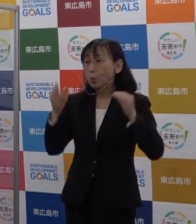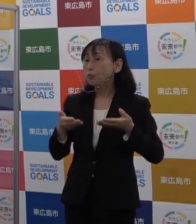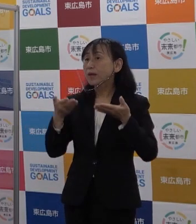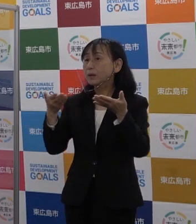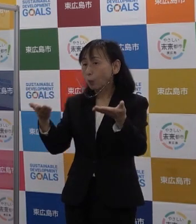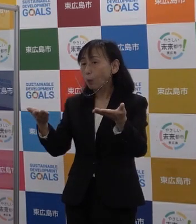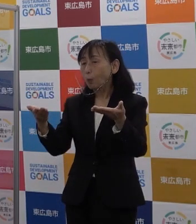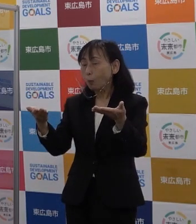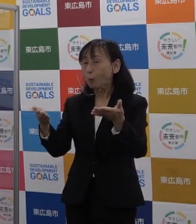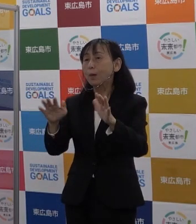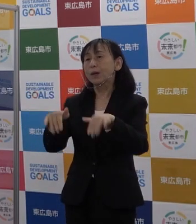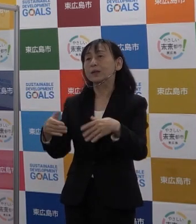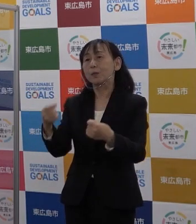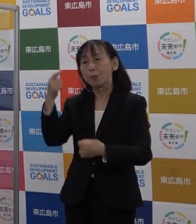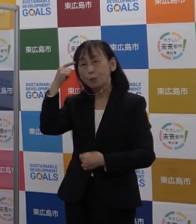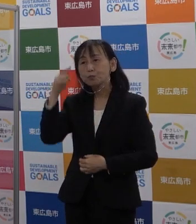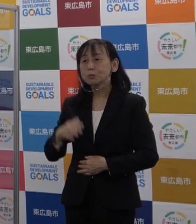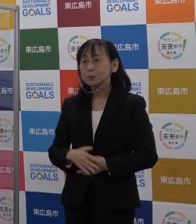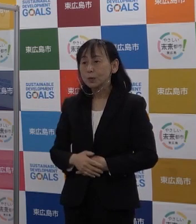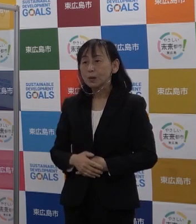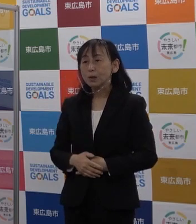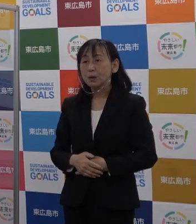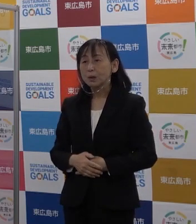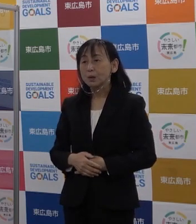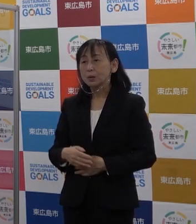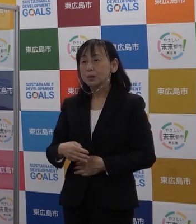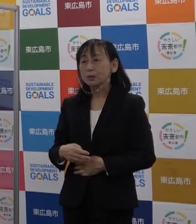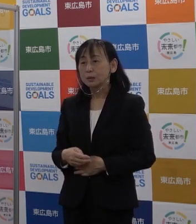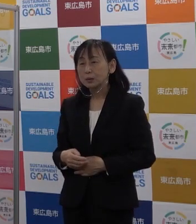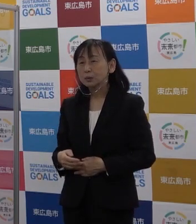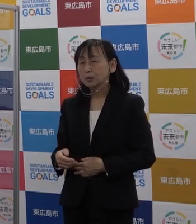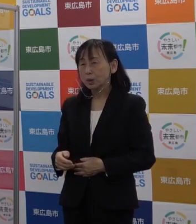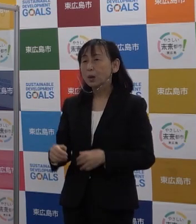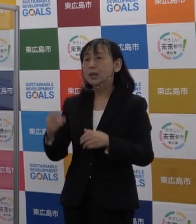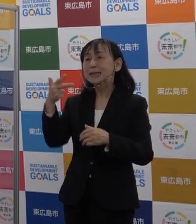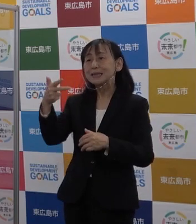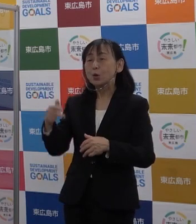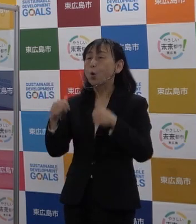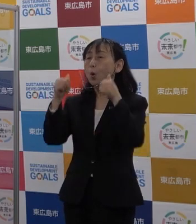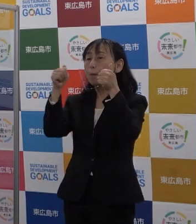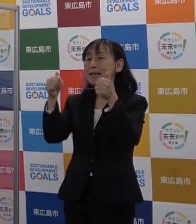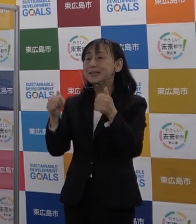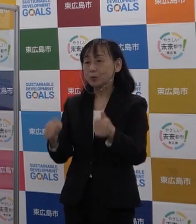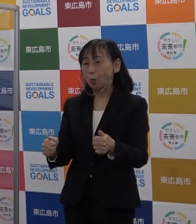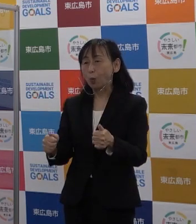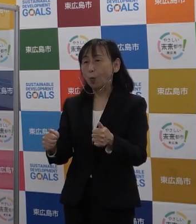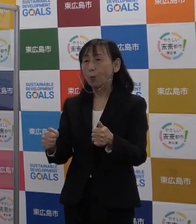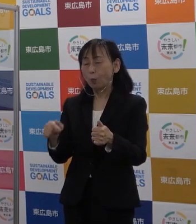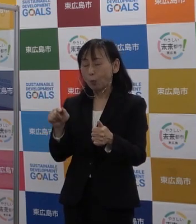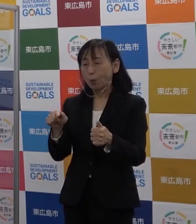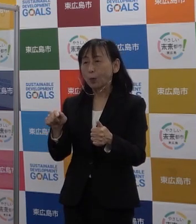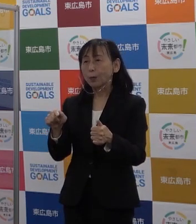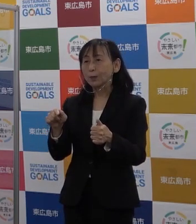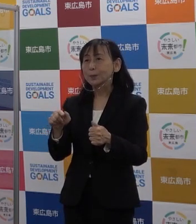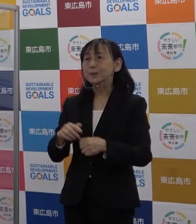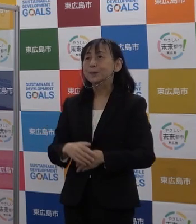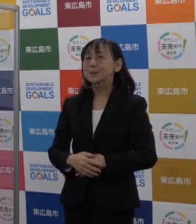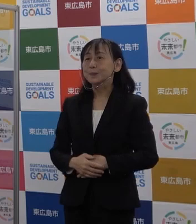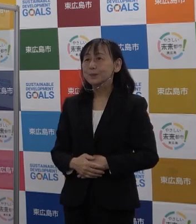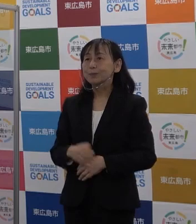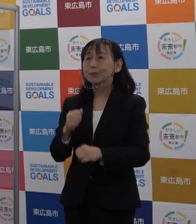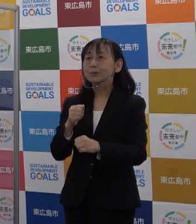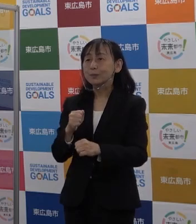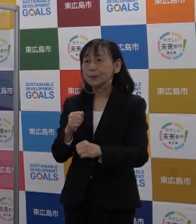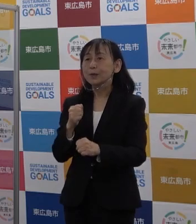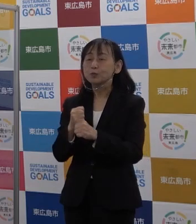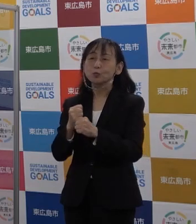せていただいてますがグリーンの市民ポータルサイトというものを作って